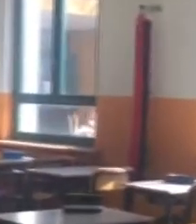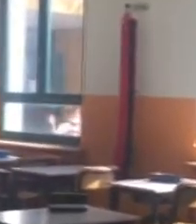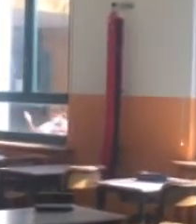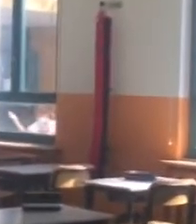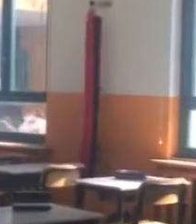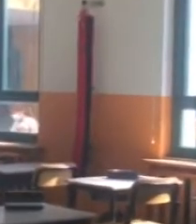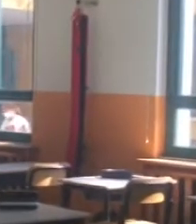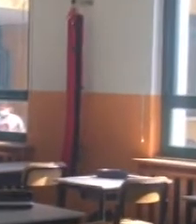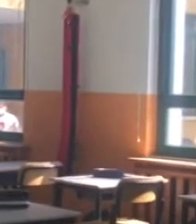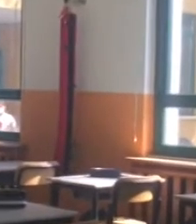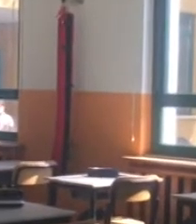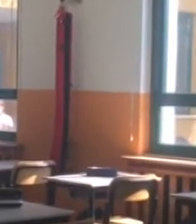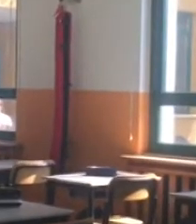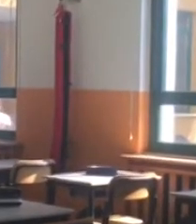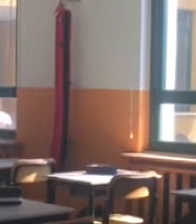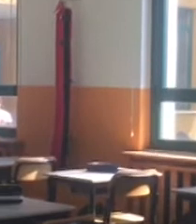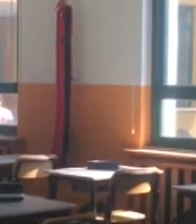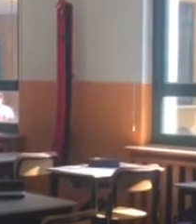classi collegate positive